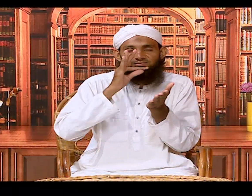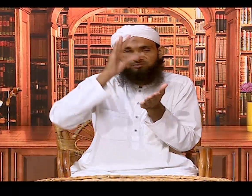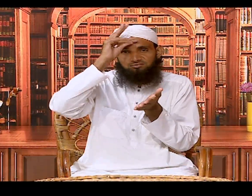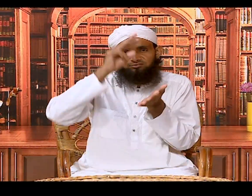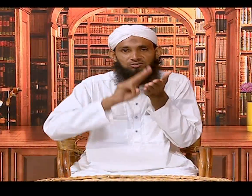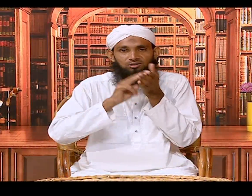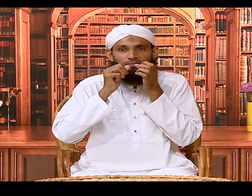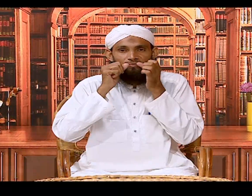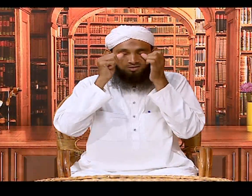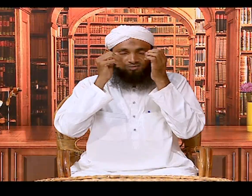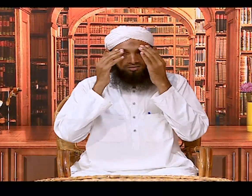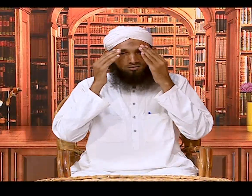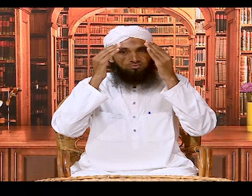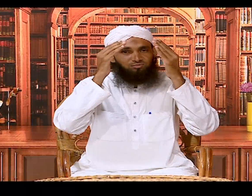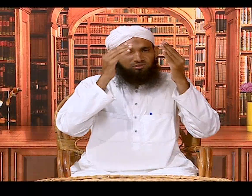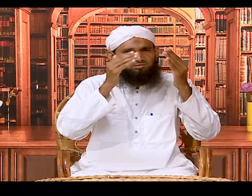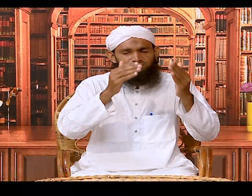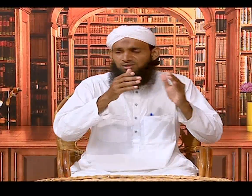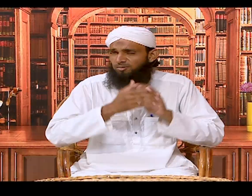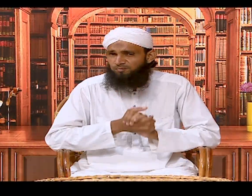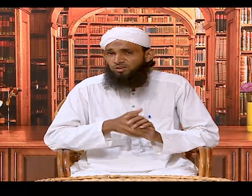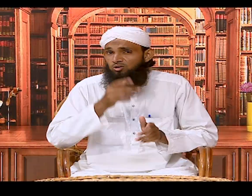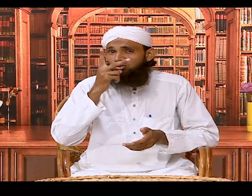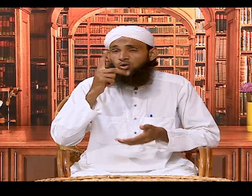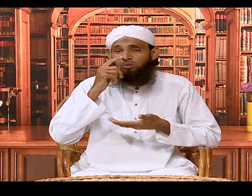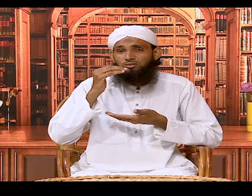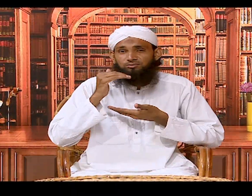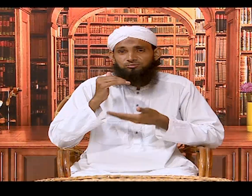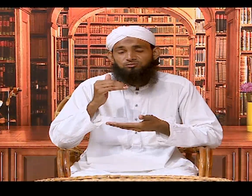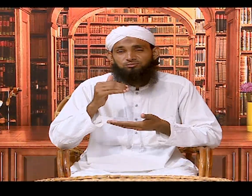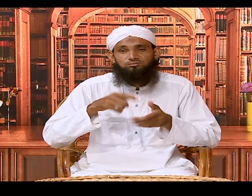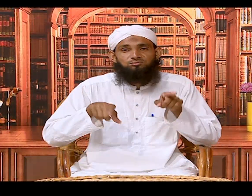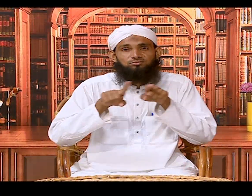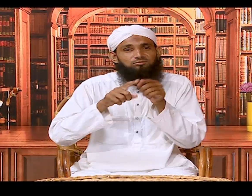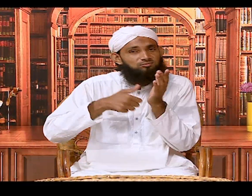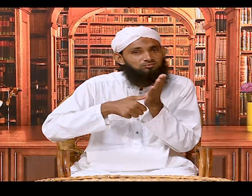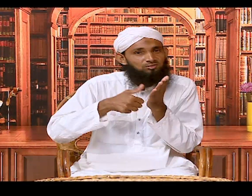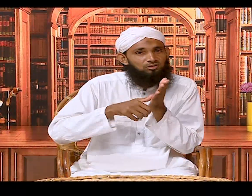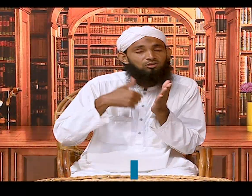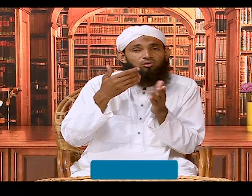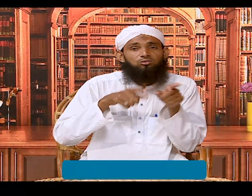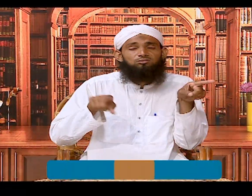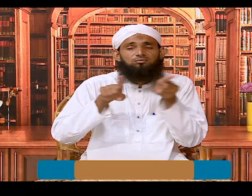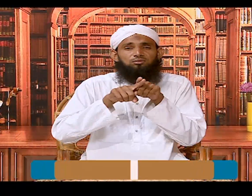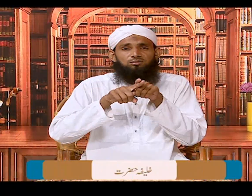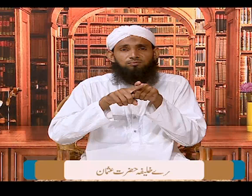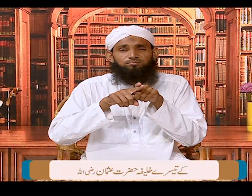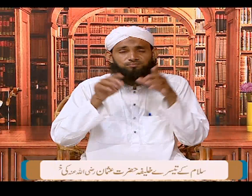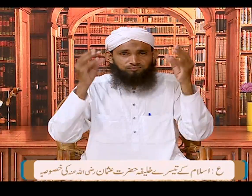میں سرور عالم نور مجسم صلی اللہ علیہ وآلہ وصحبہ وسلم کی دو شہزادیاں آئی۔ اس کے ساتھ ساتھ